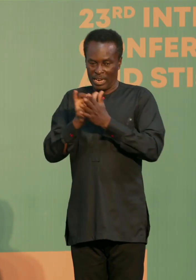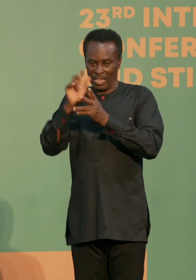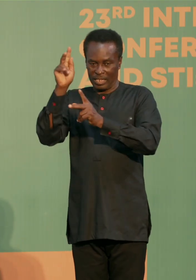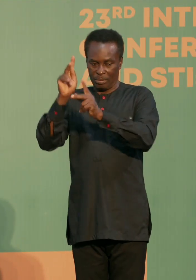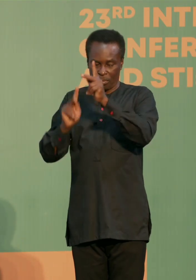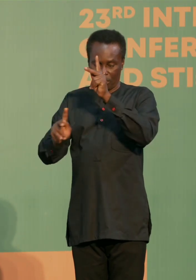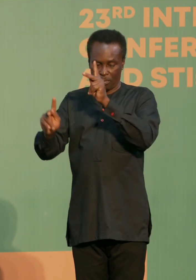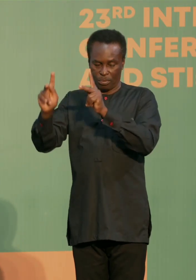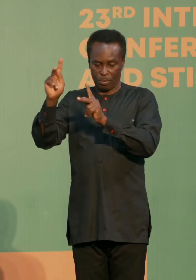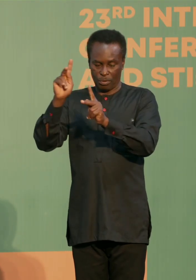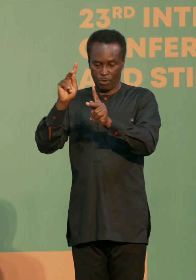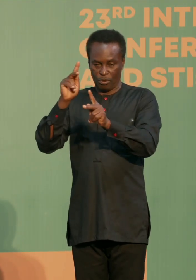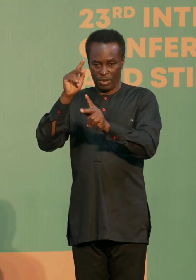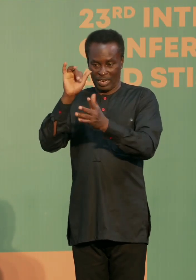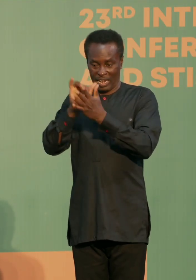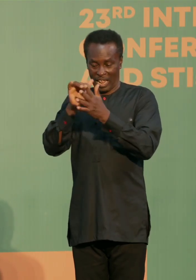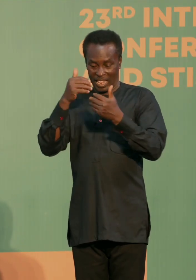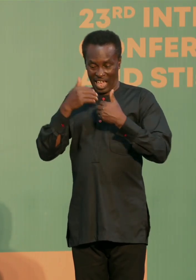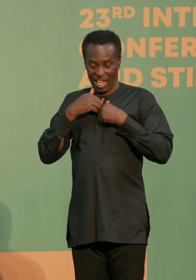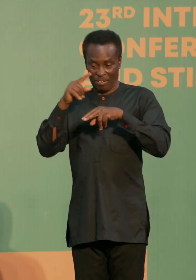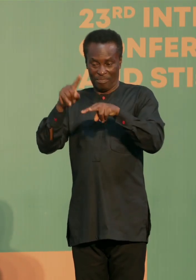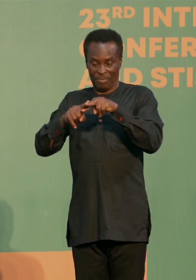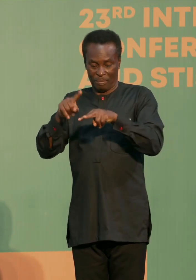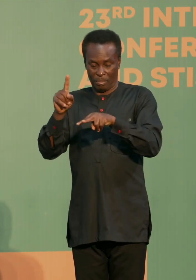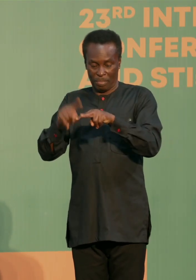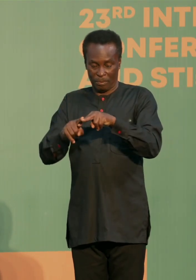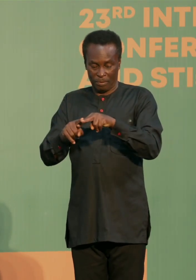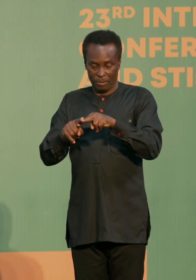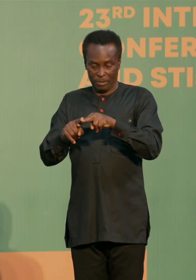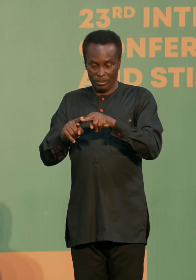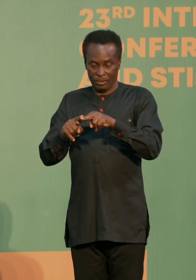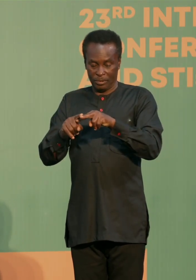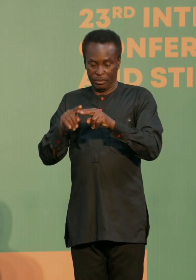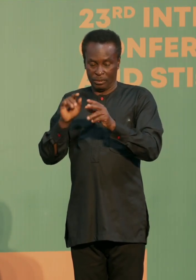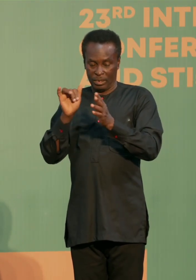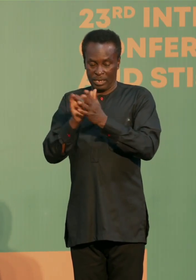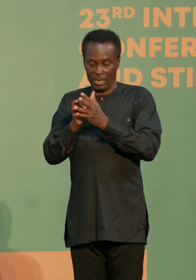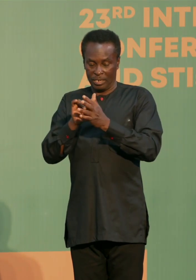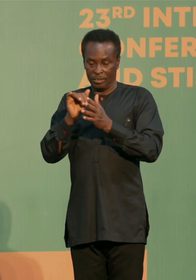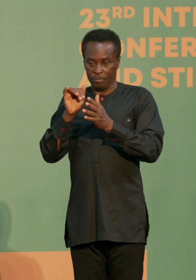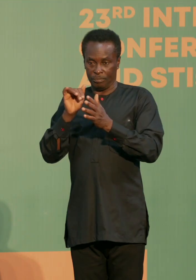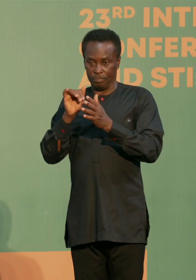des VIH. Les IST non virales sont souvent asymptomatiques.